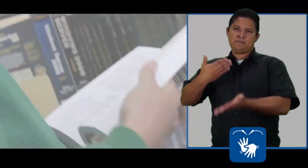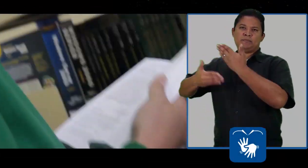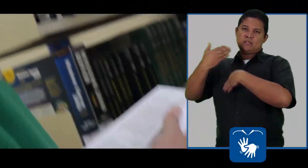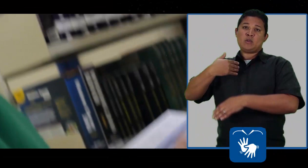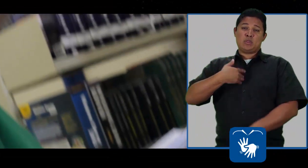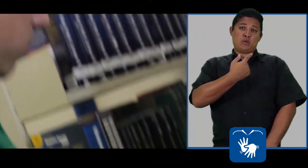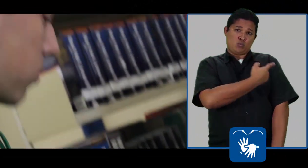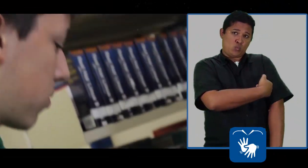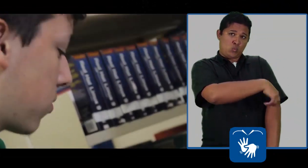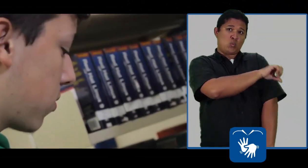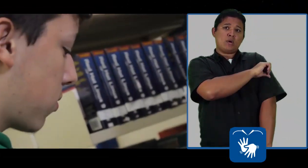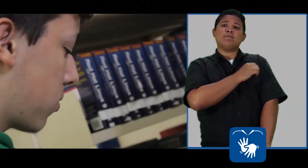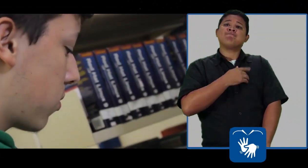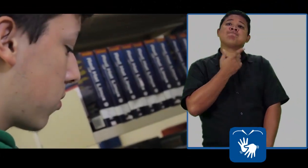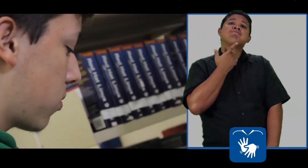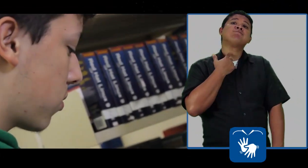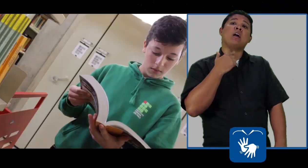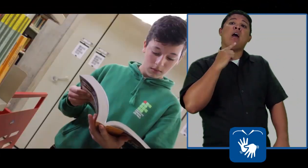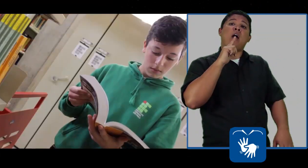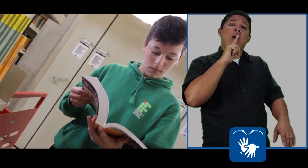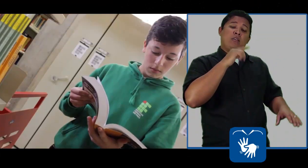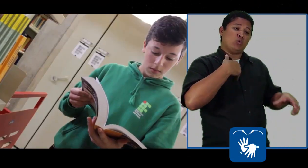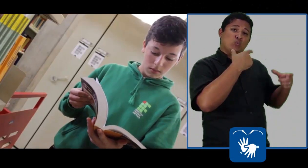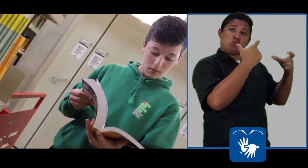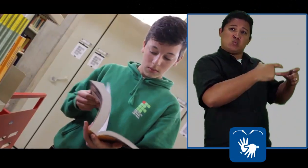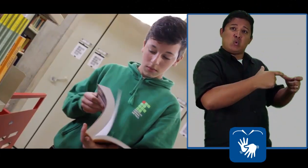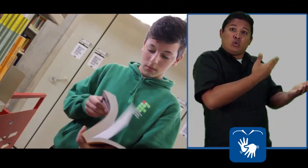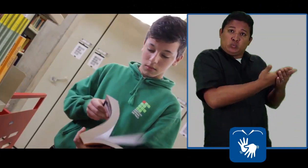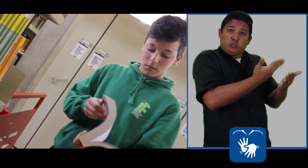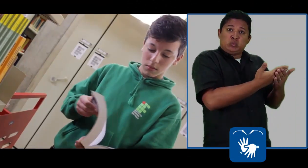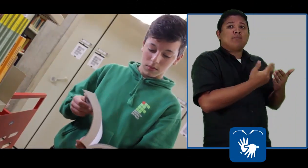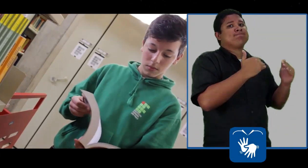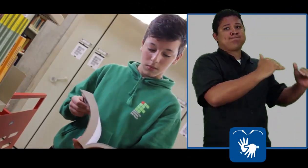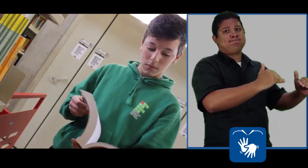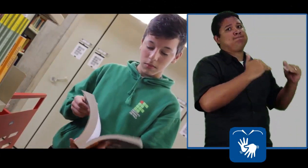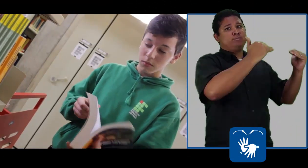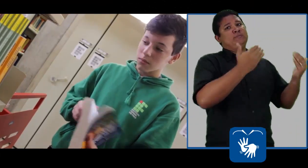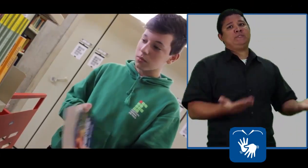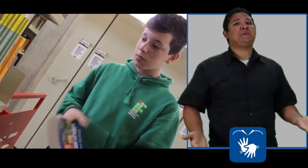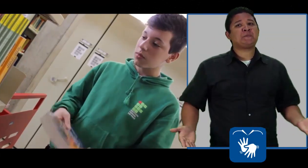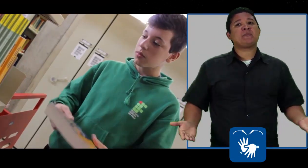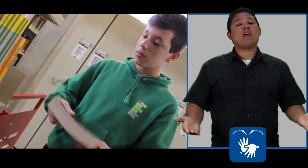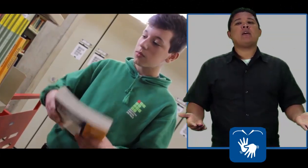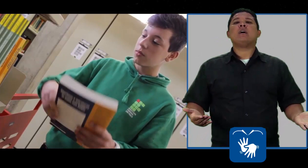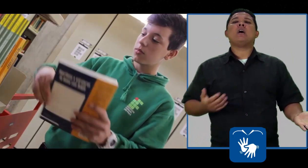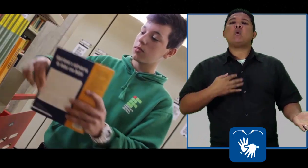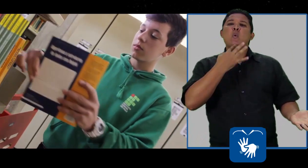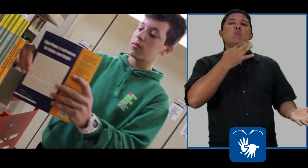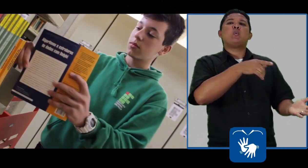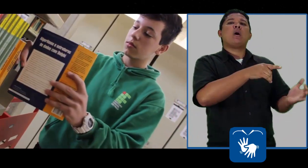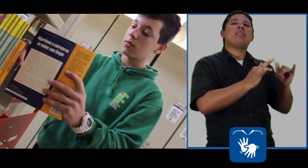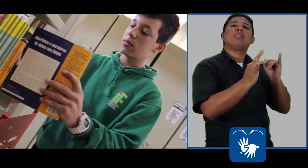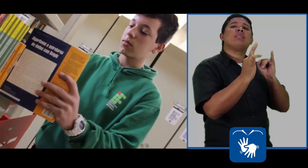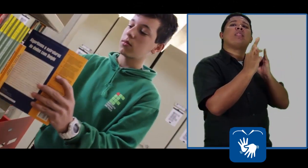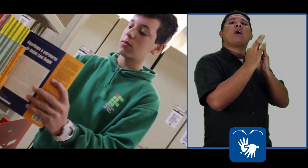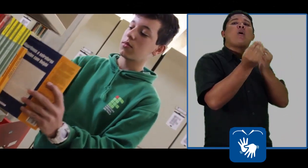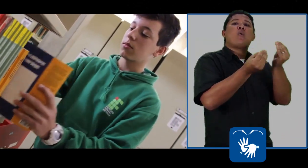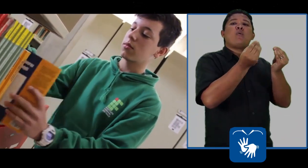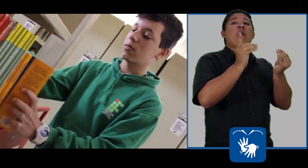Já no ensino fundamental, já queria uma instituição que fosse de um alto nível. E eu conheci o Instituto Federal por